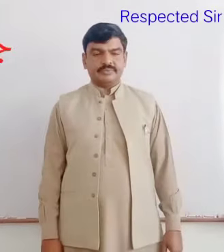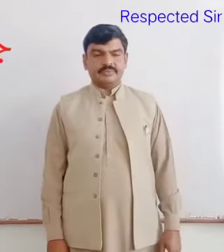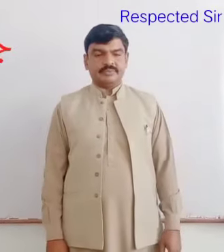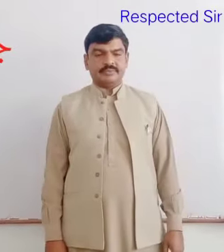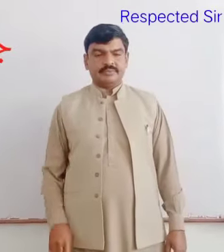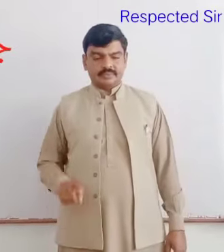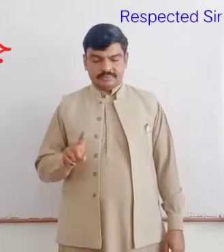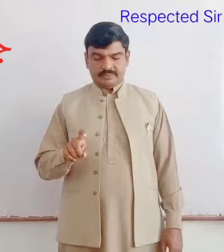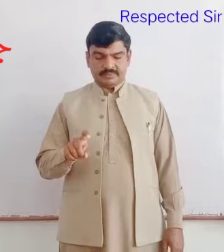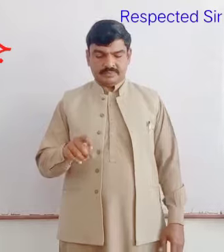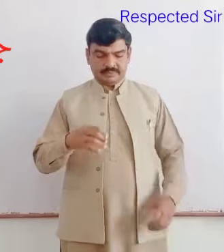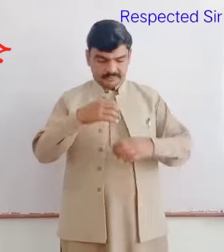जरासीम,